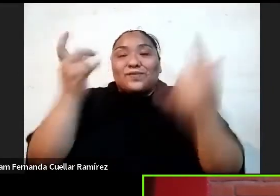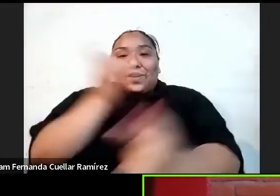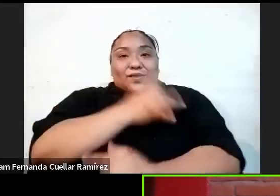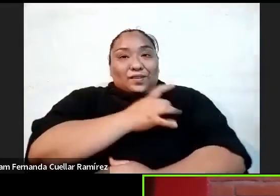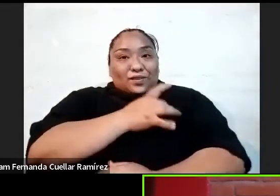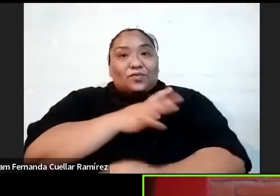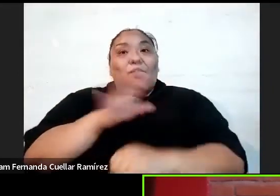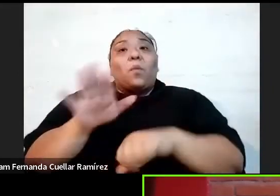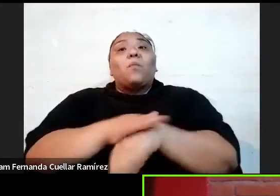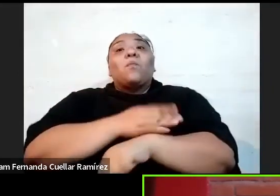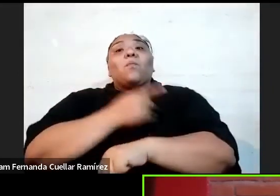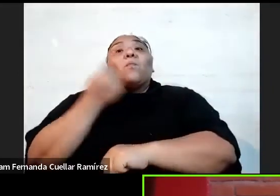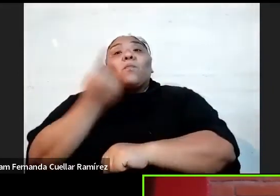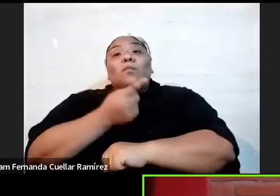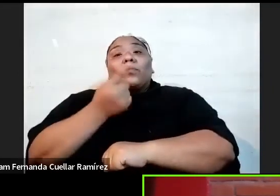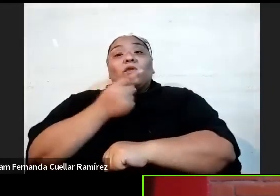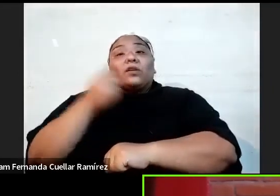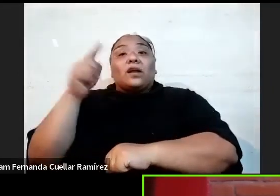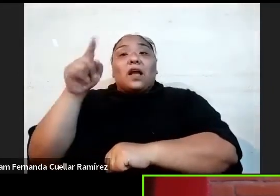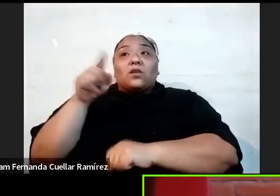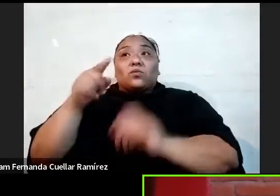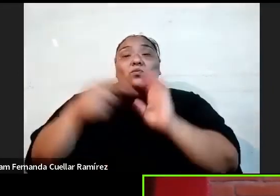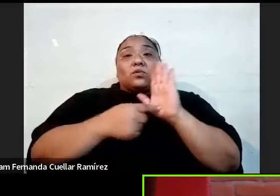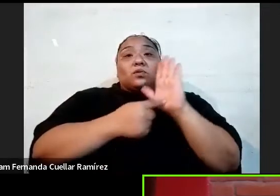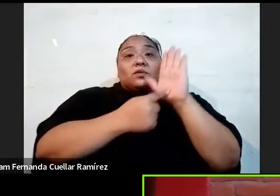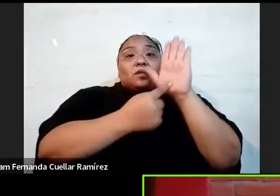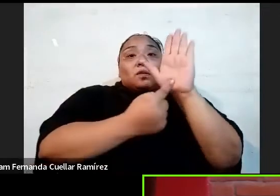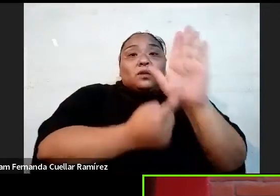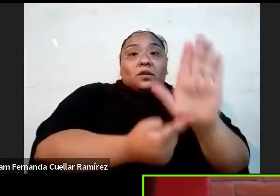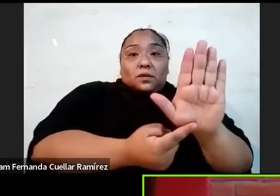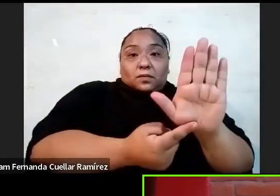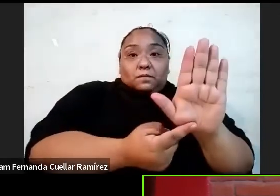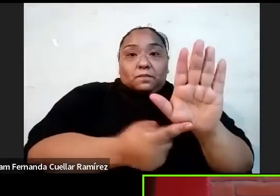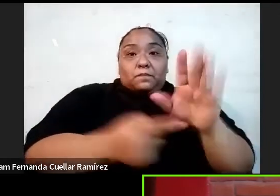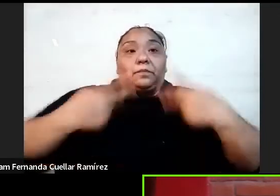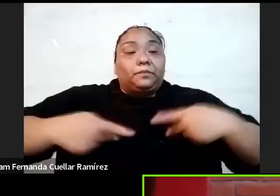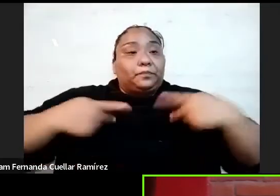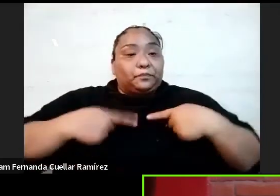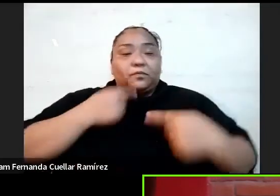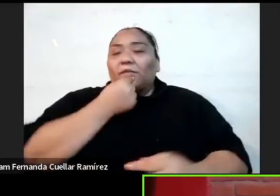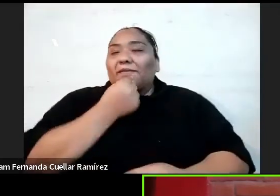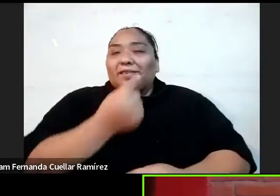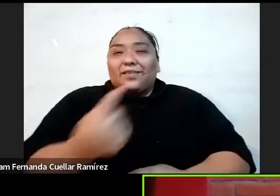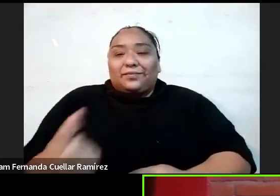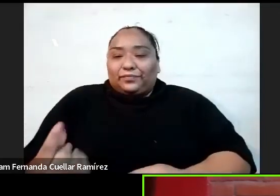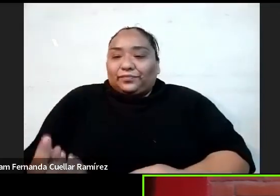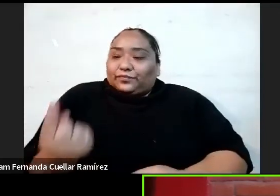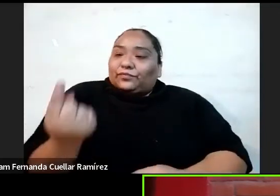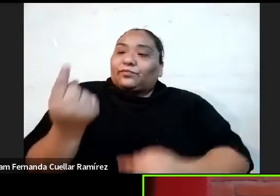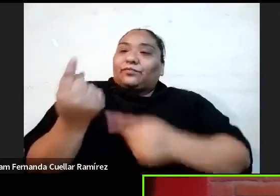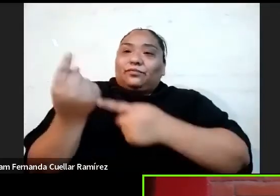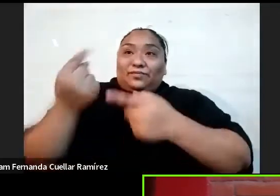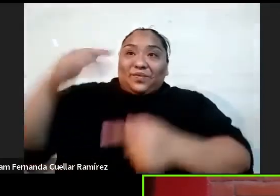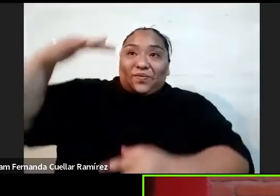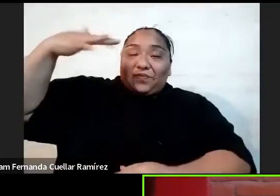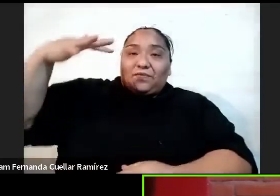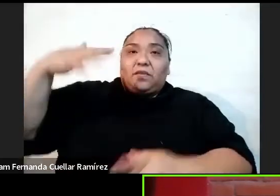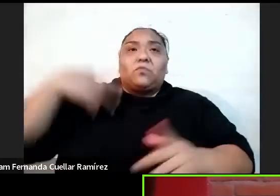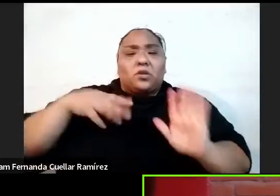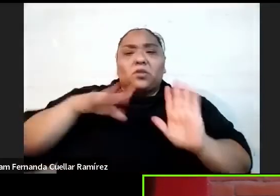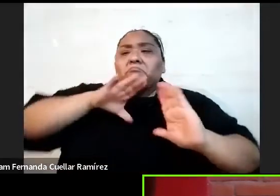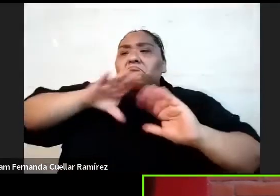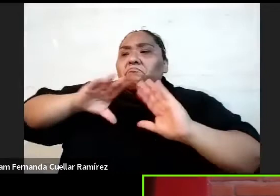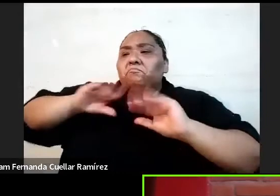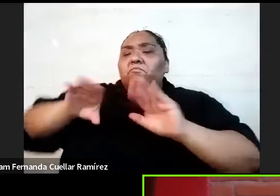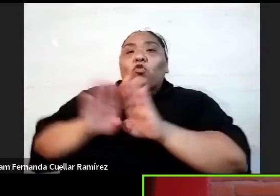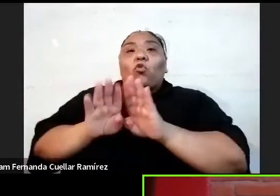puedes enseñarle a las personas que apenas están en crecimiento a enfrentarse al mundo. Y es muy